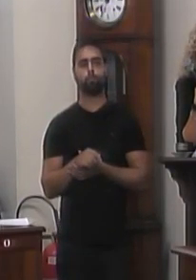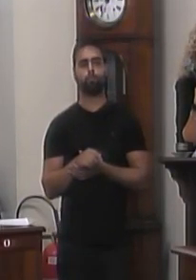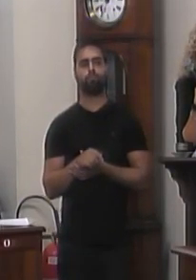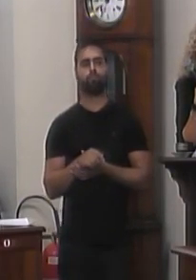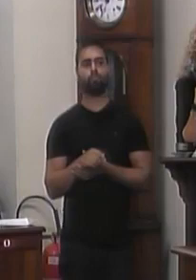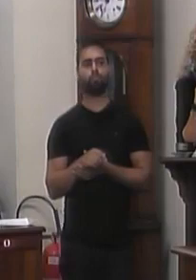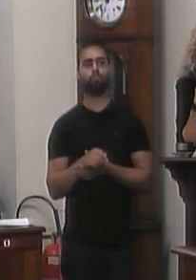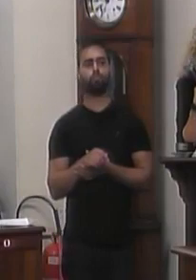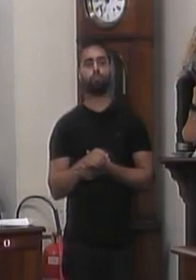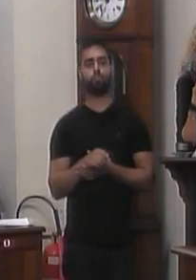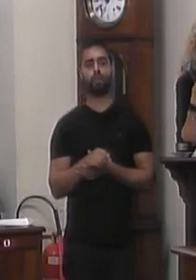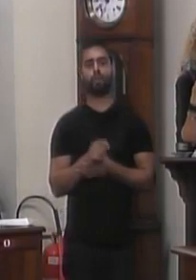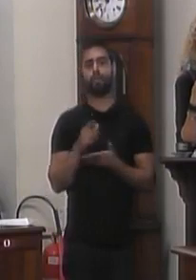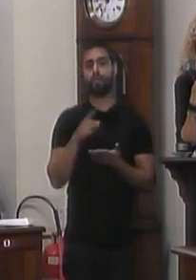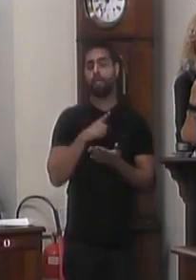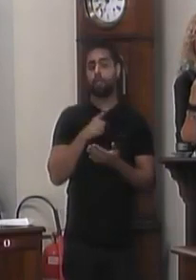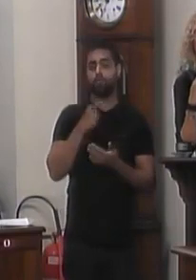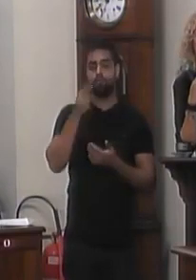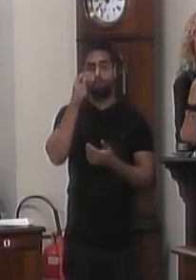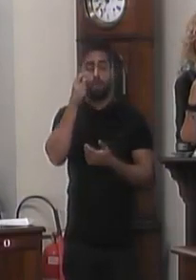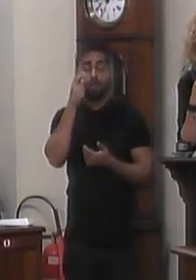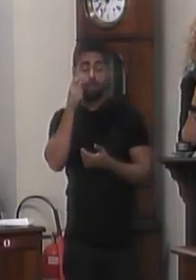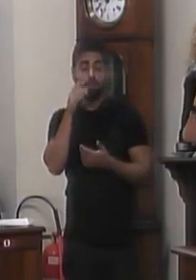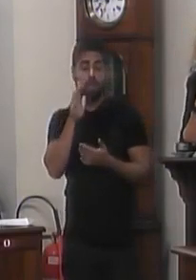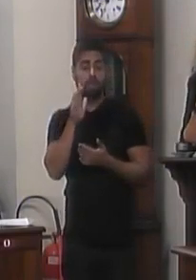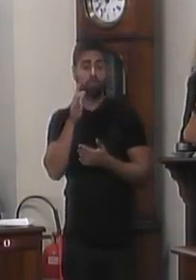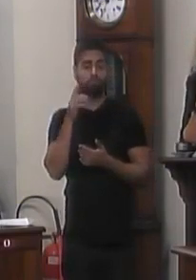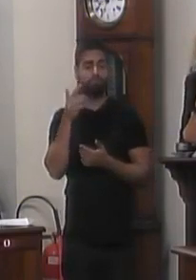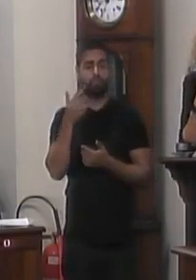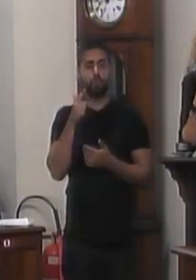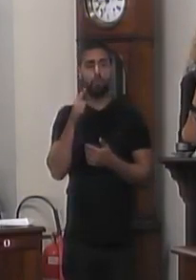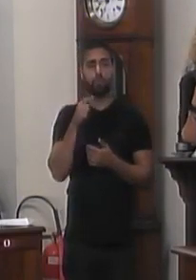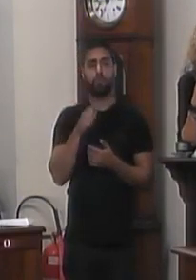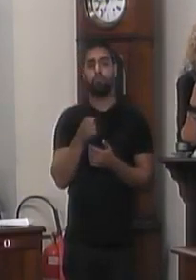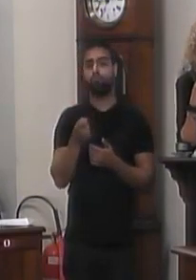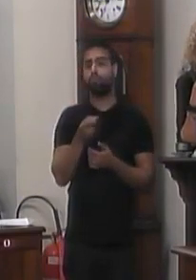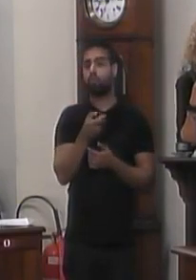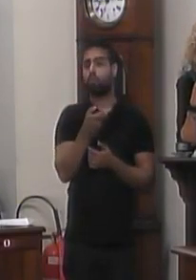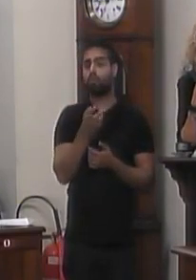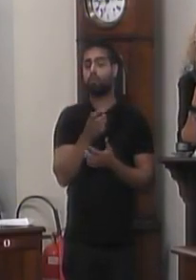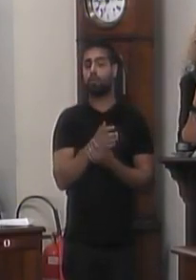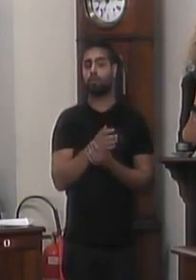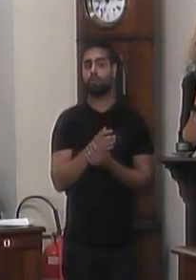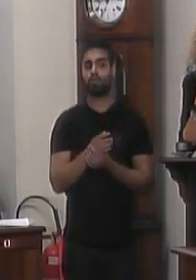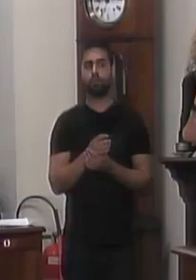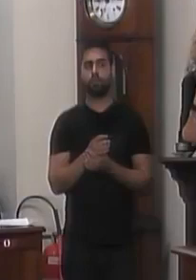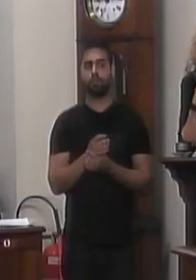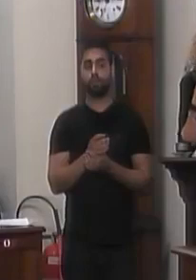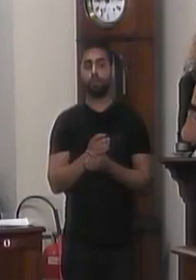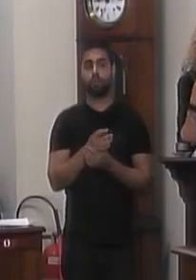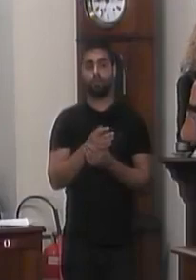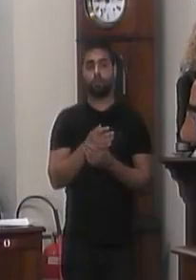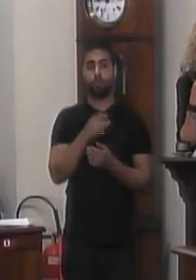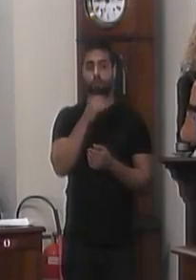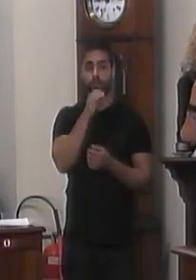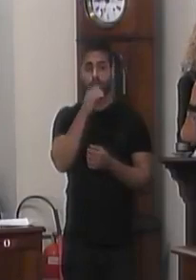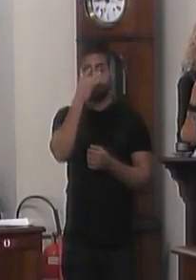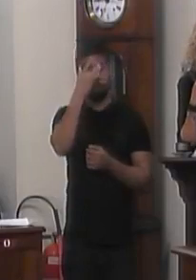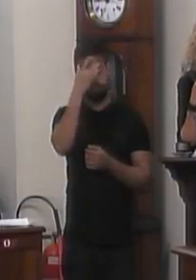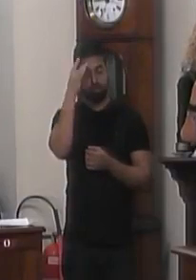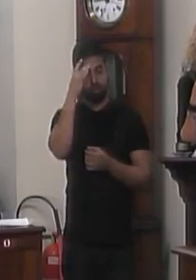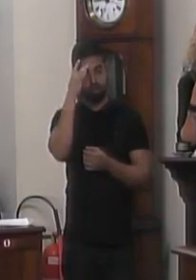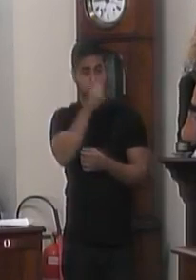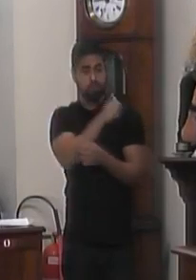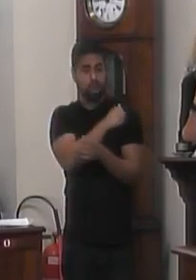até tem a intenção, mas ainda não tem como suprir a quantidade, né, dos autistas, dos pacientes